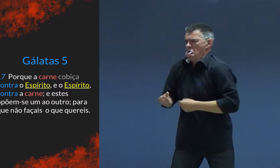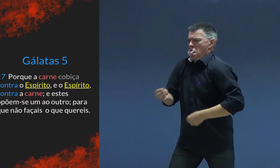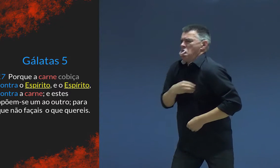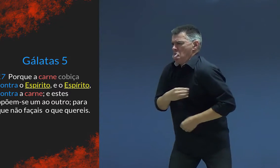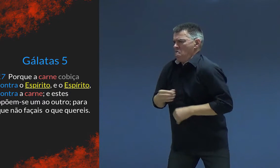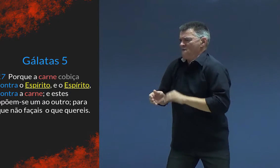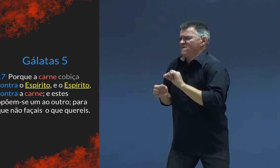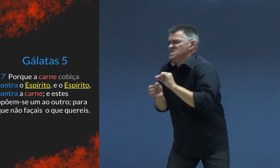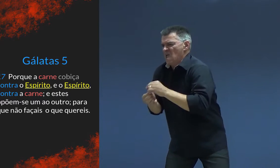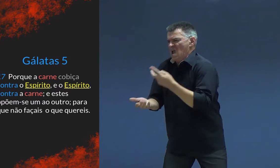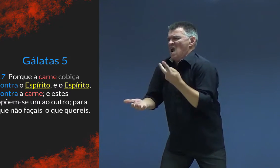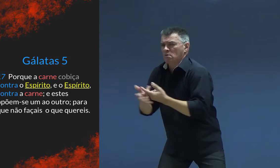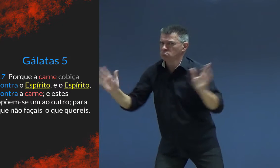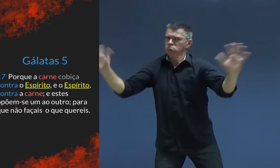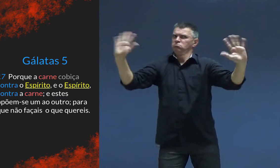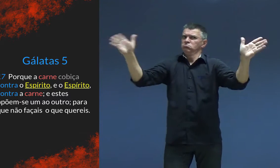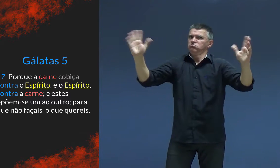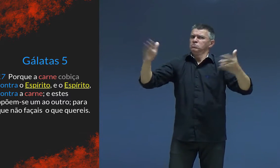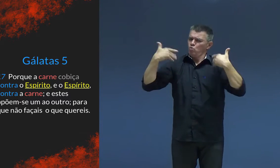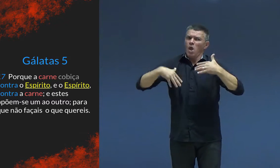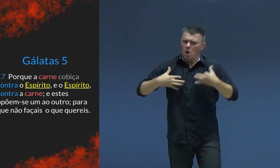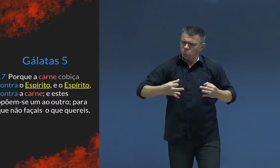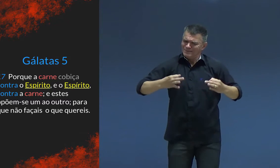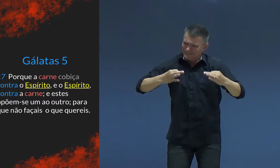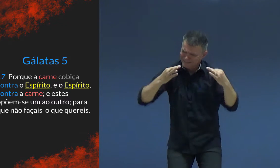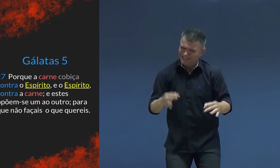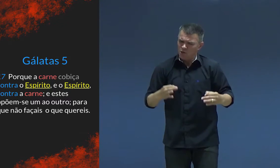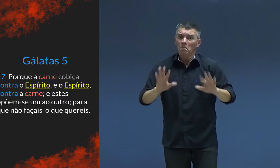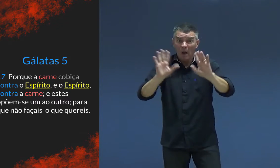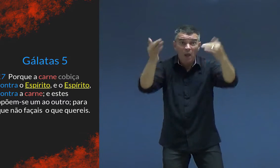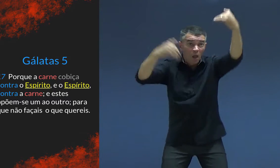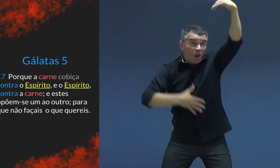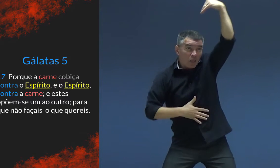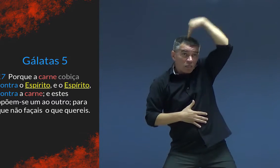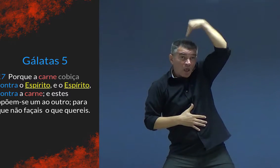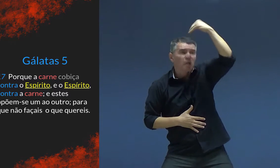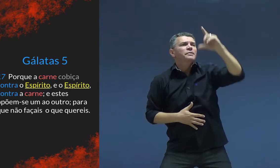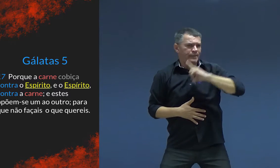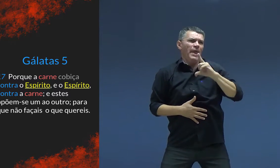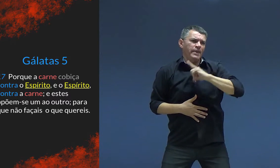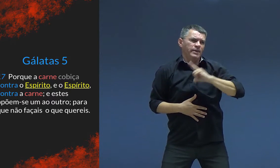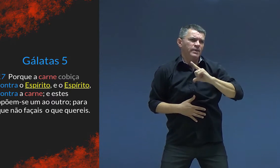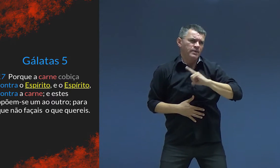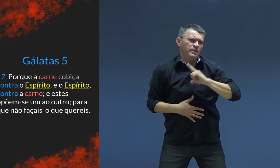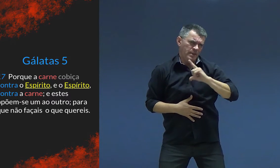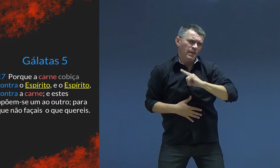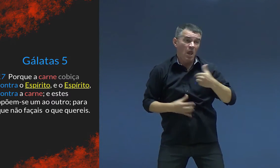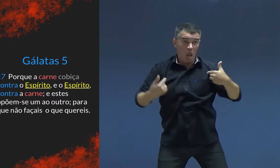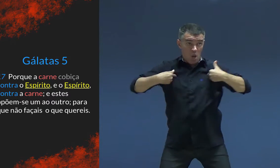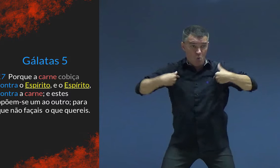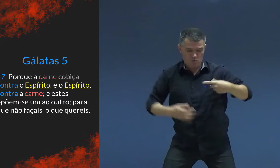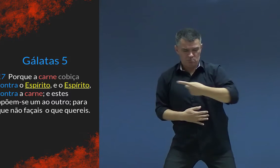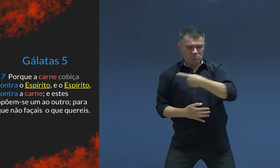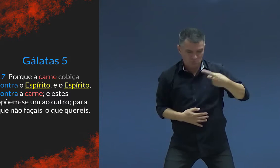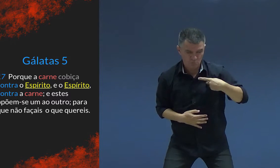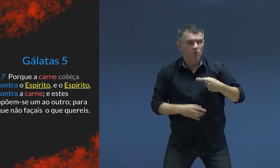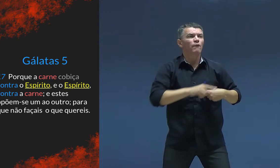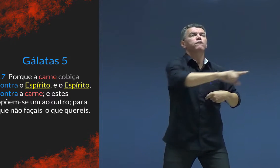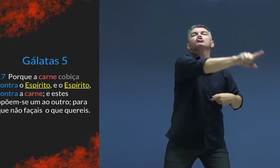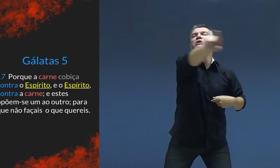Então às vezes eu faço ali coisas erradas, eu peco. Mas dentro de mim tem essas coisas. Então eu